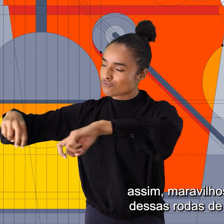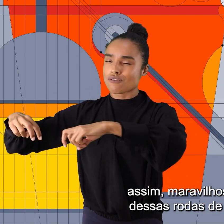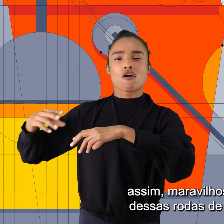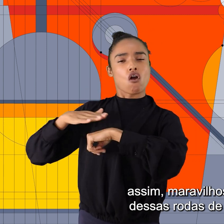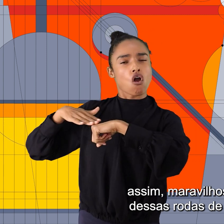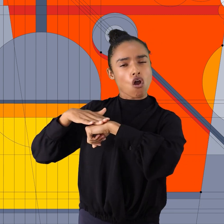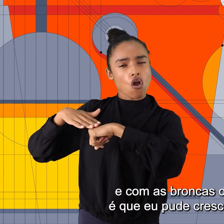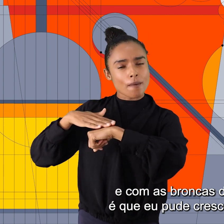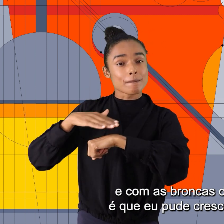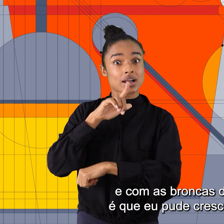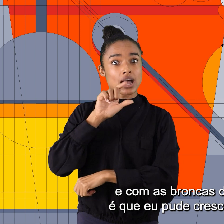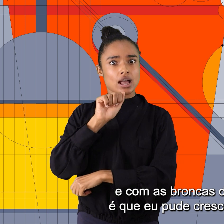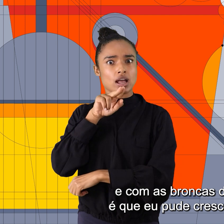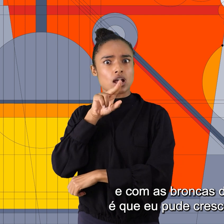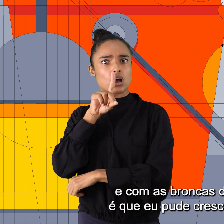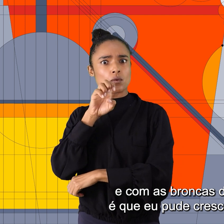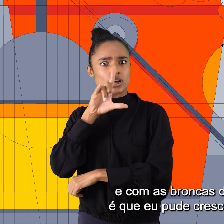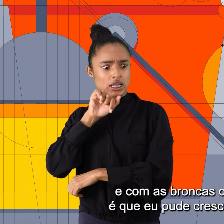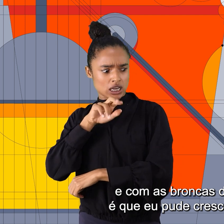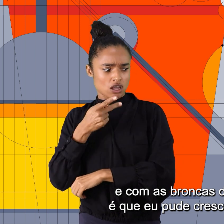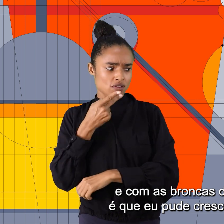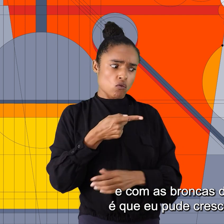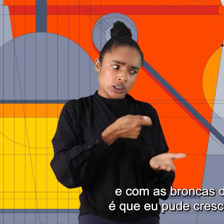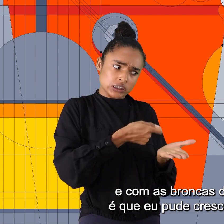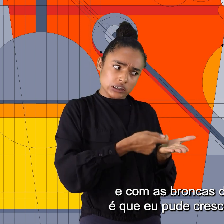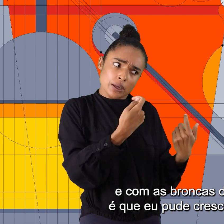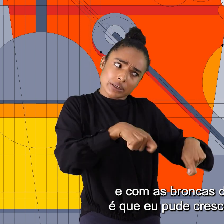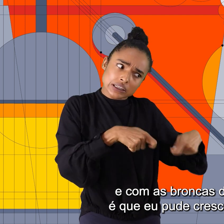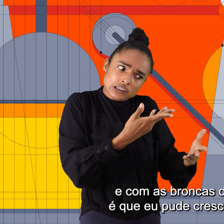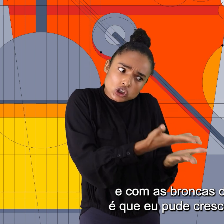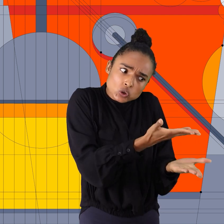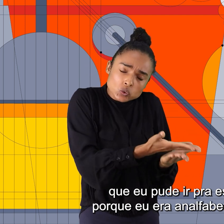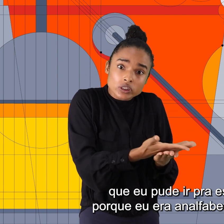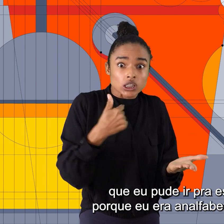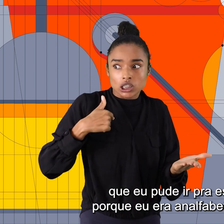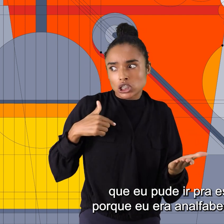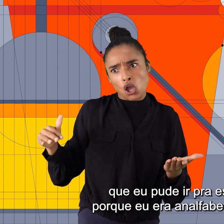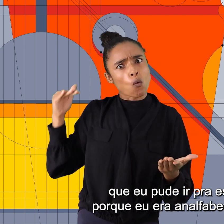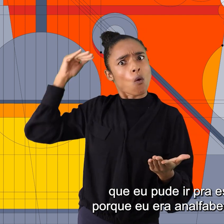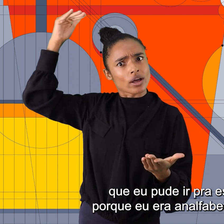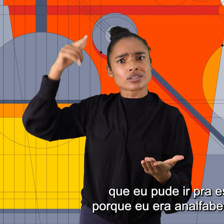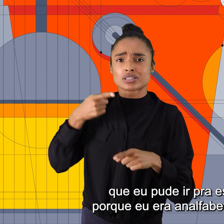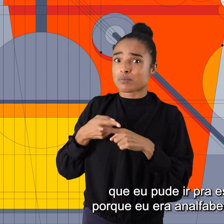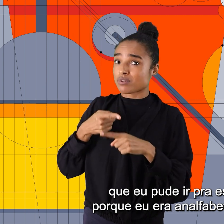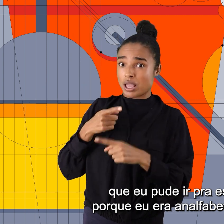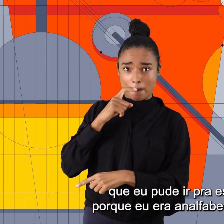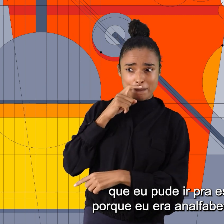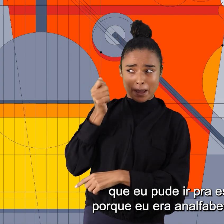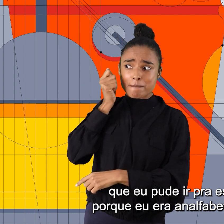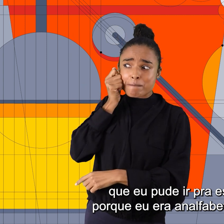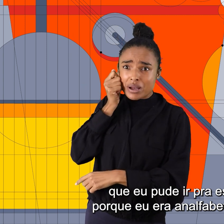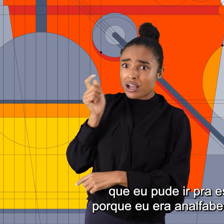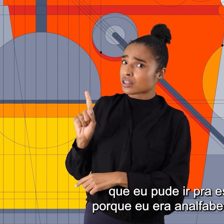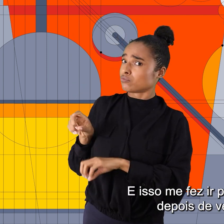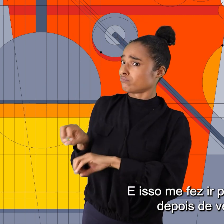dessas rodas de conversa e com as broncas de Laudelina, é que eu pude crescer um pouco, porque eu pude ir para a escola estudar, porque eu era analfabeta